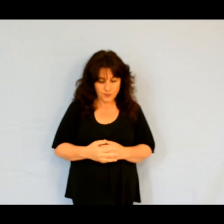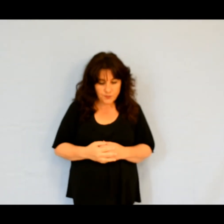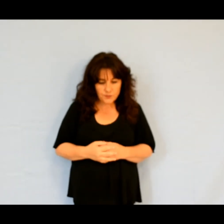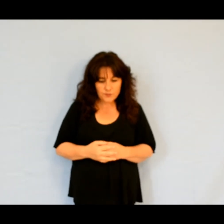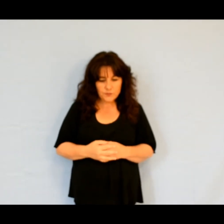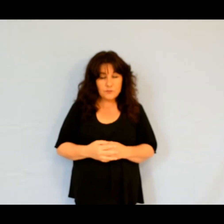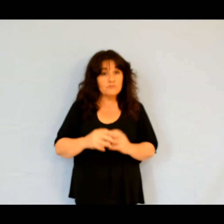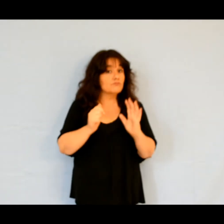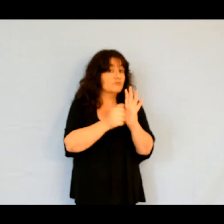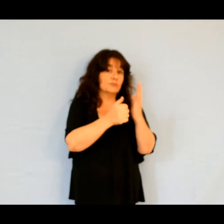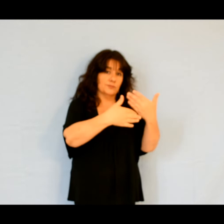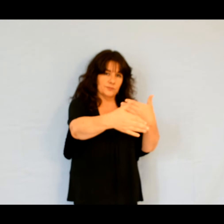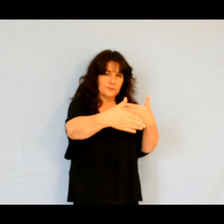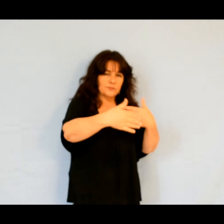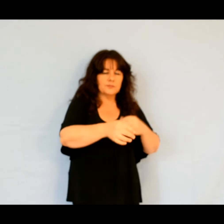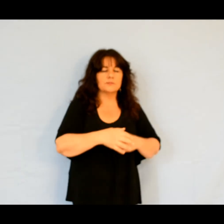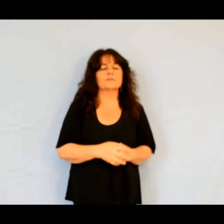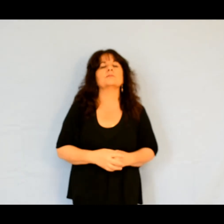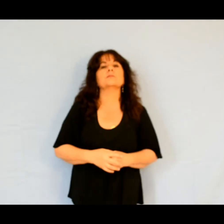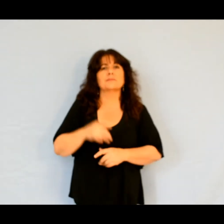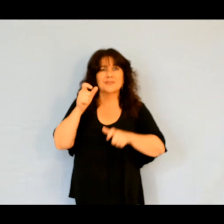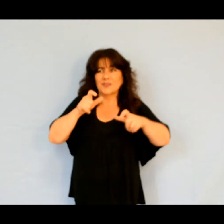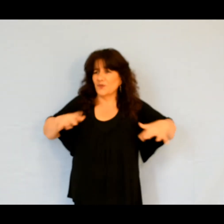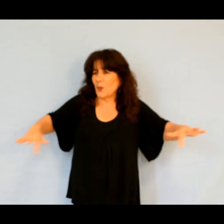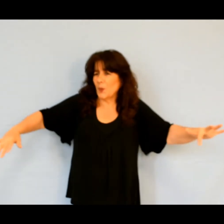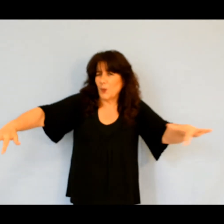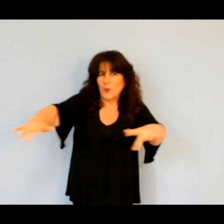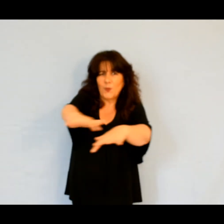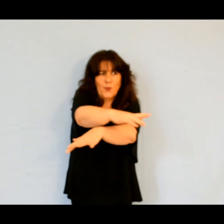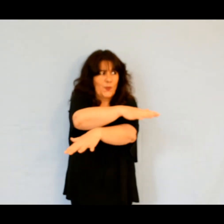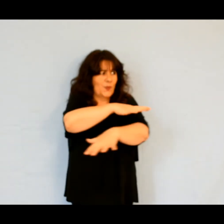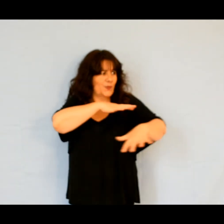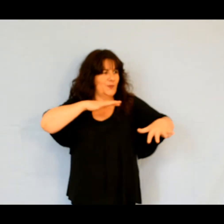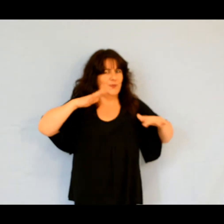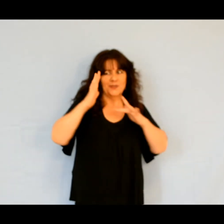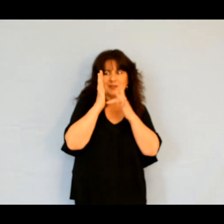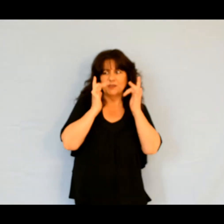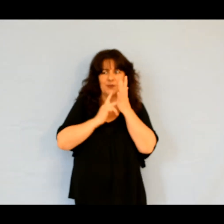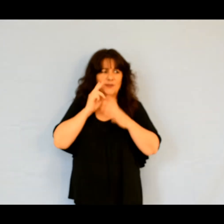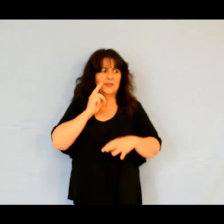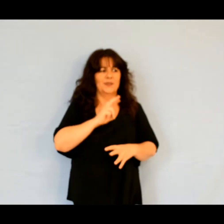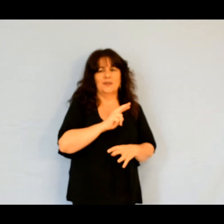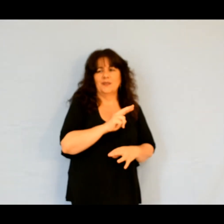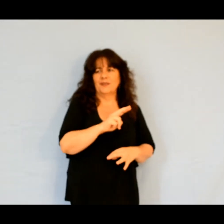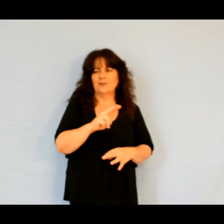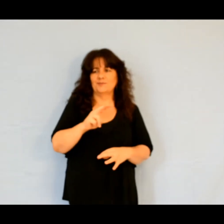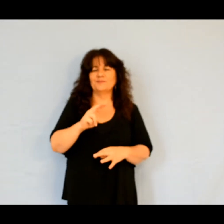En ce temps-là, voyant les foules, Jésus gravit la montagne.